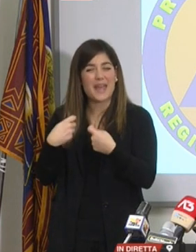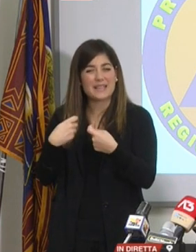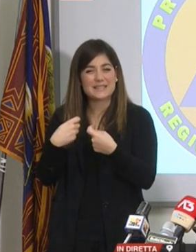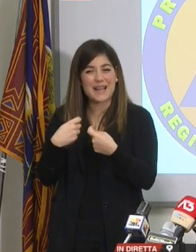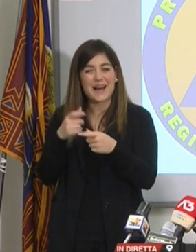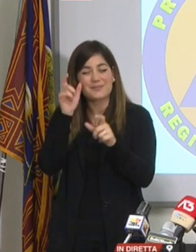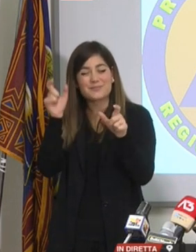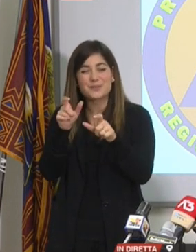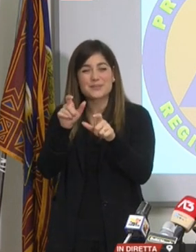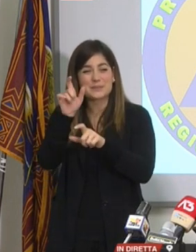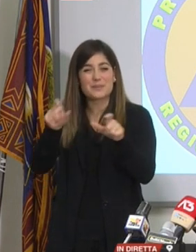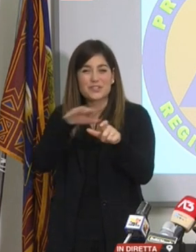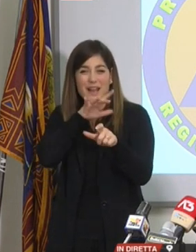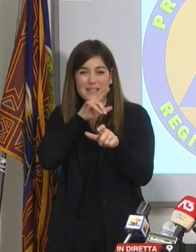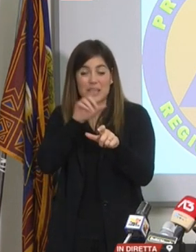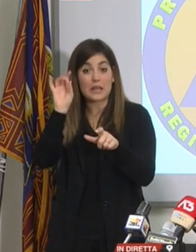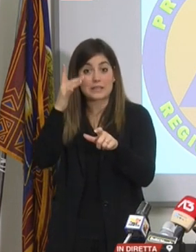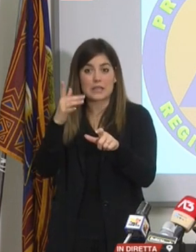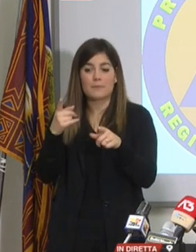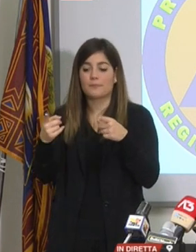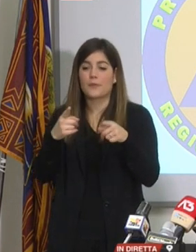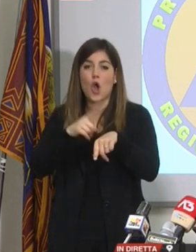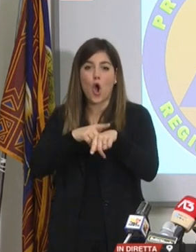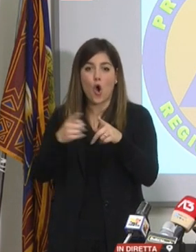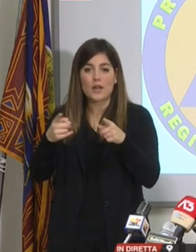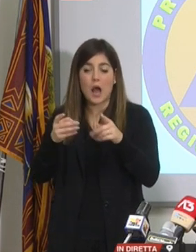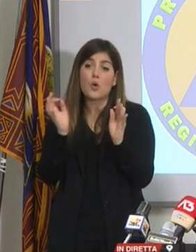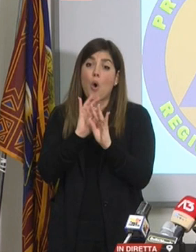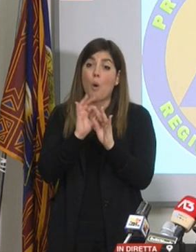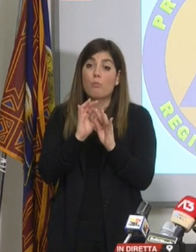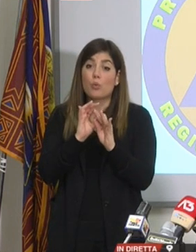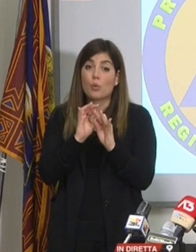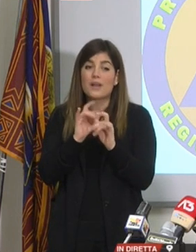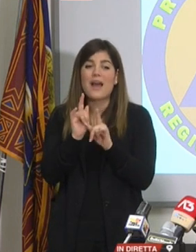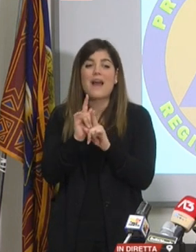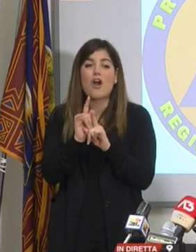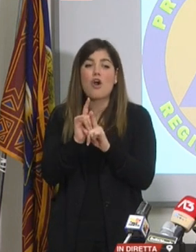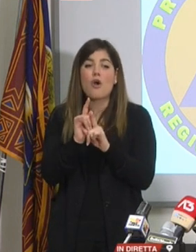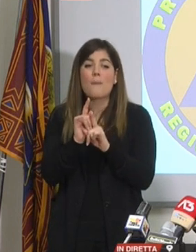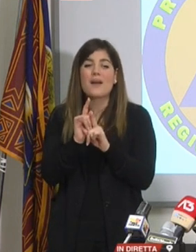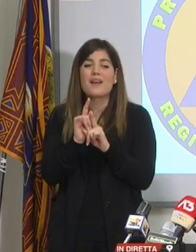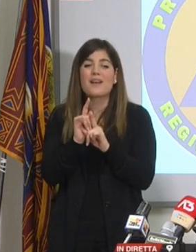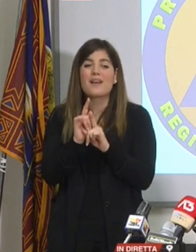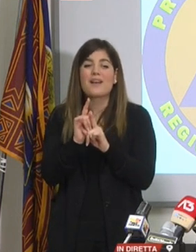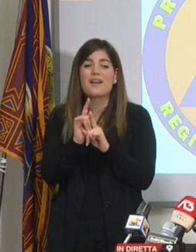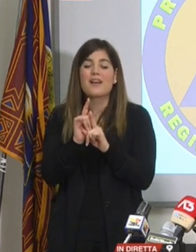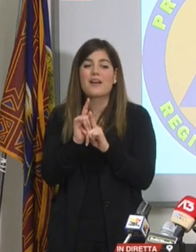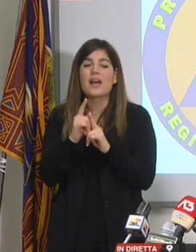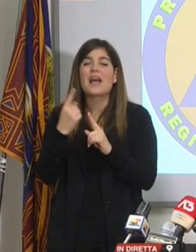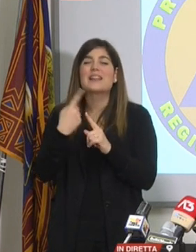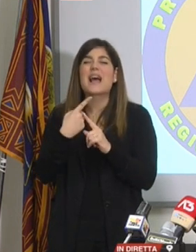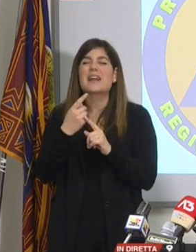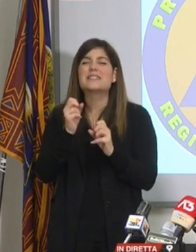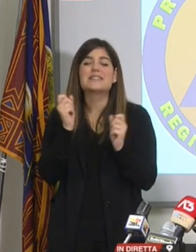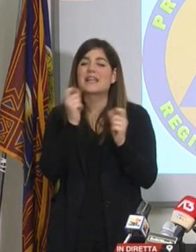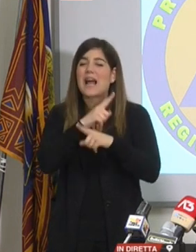in determinate fasce orarie, o addirittura il taxi gratis per gli anziani in modo da evitare gli assembramenti sui mezzi di